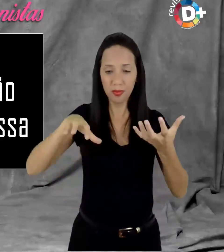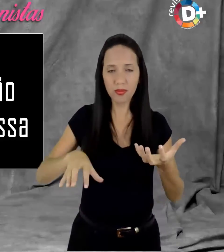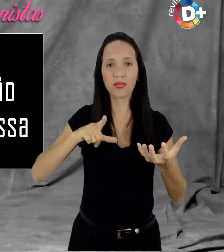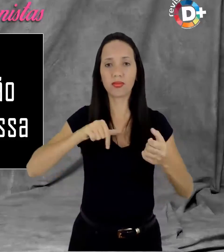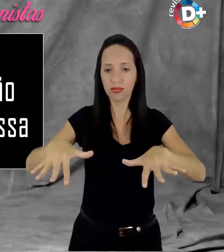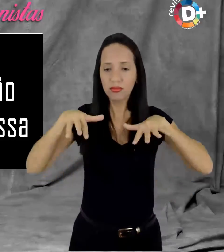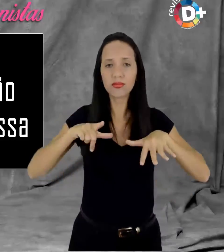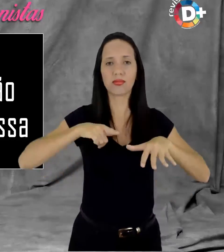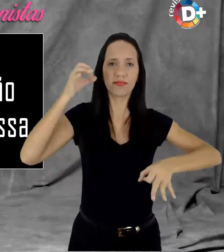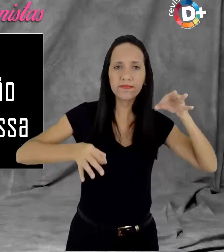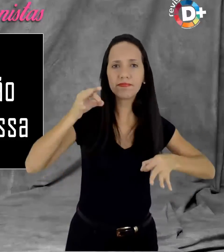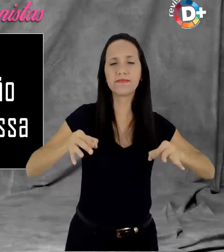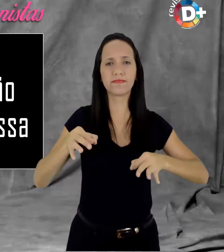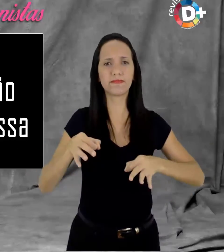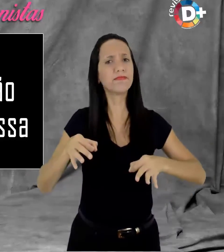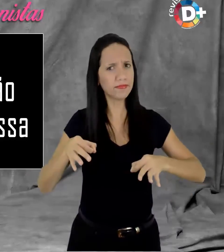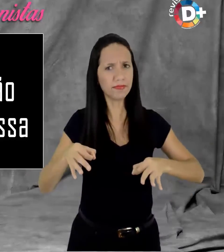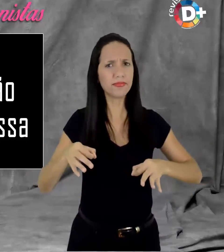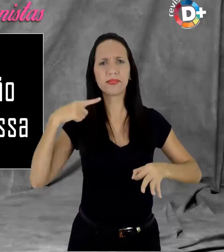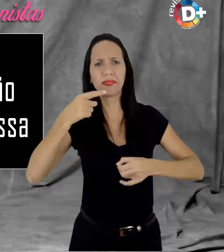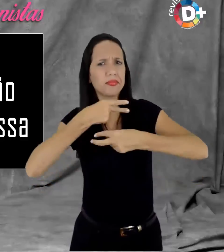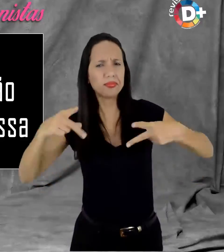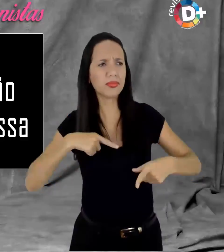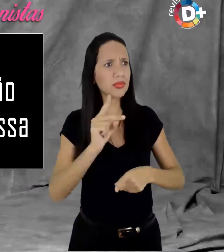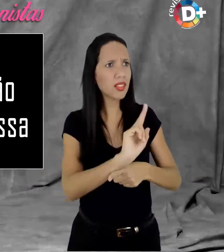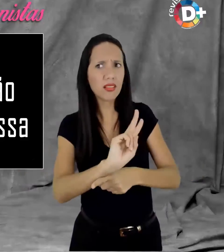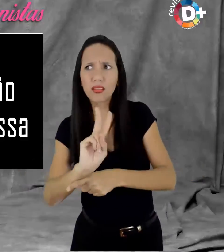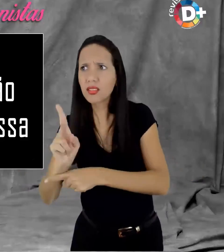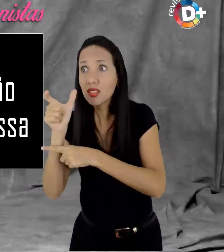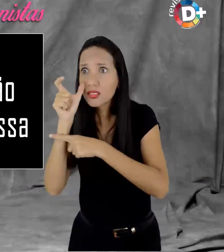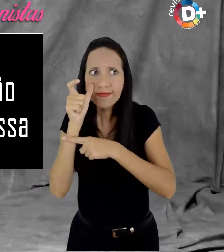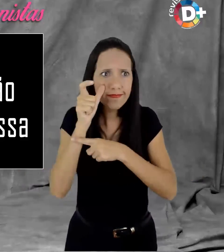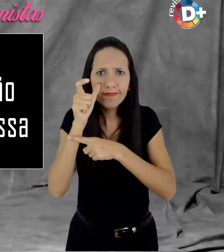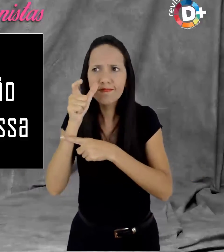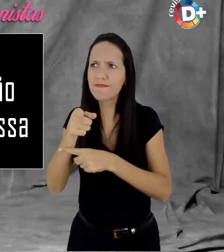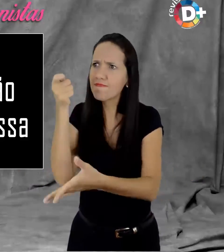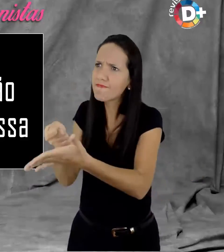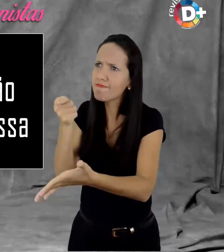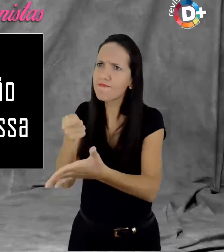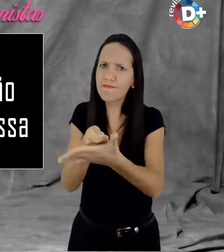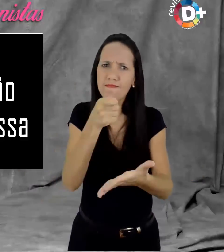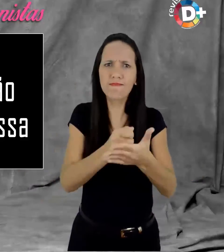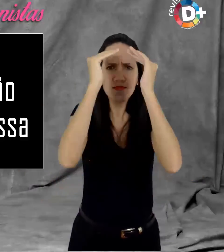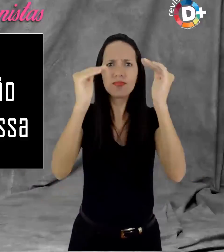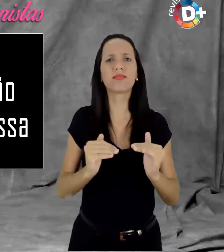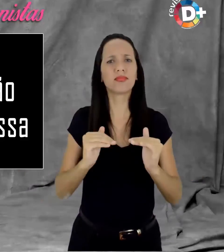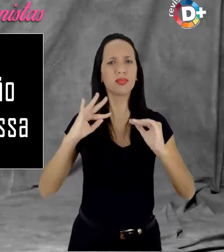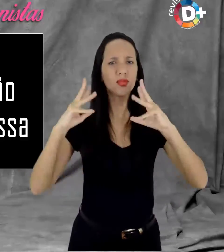só. Melhor seria se os parlamentares cumprissem o seu papel de fiscalizar, de exigir o cumprimento